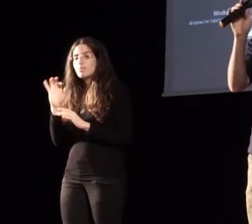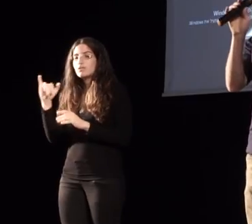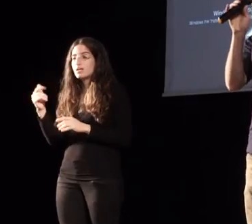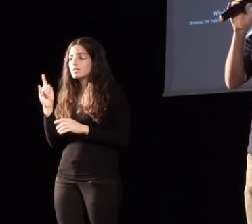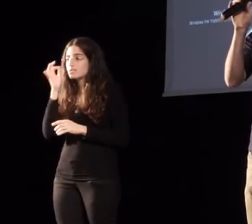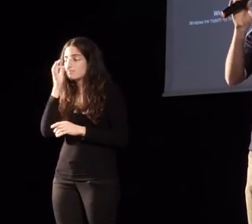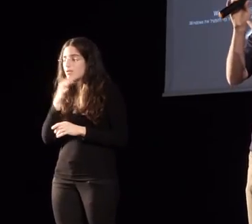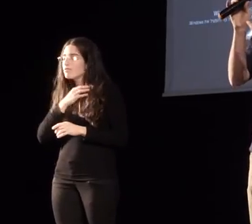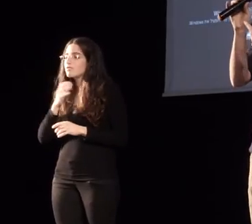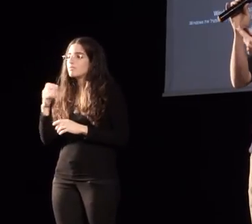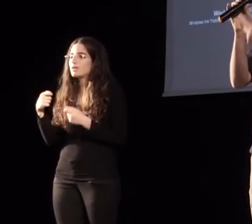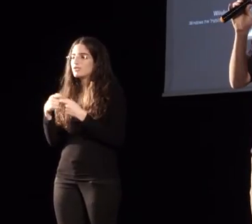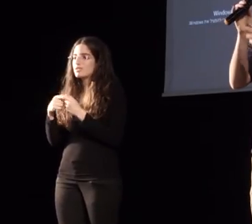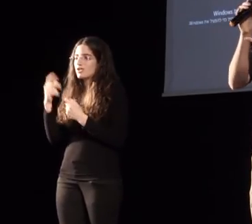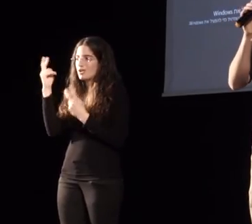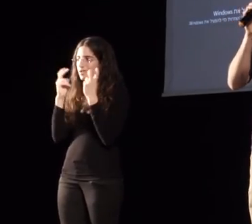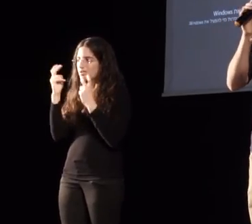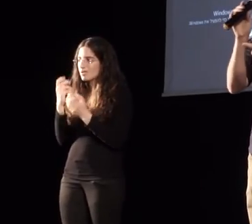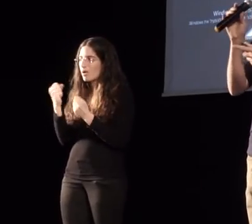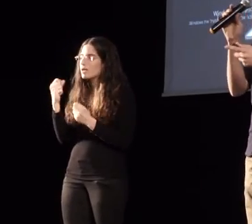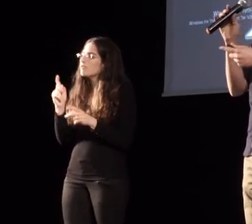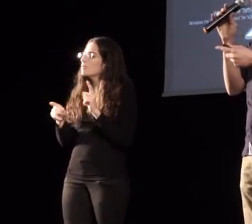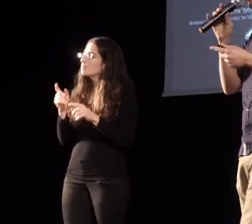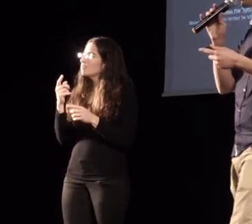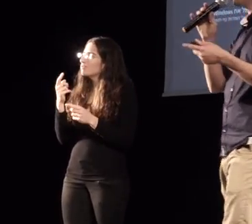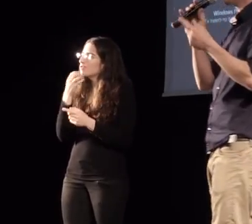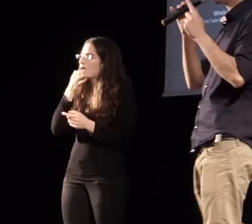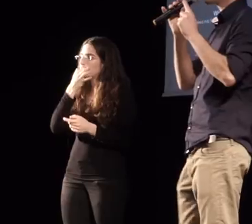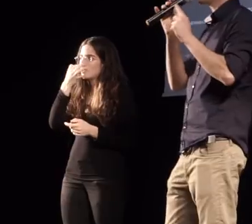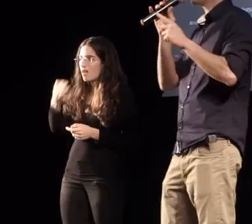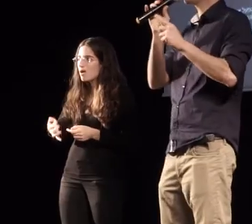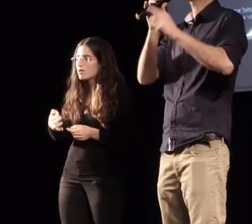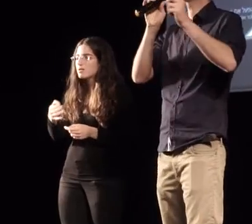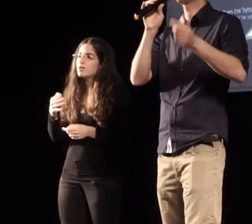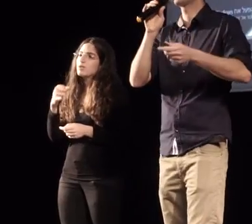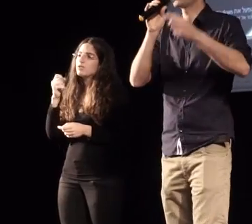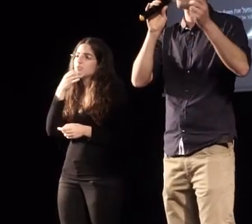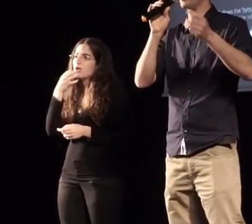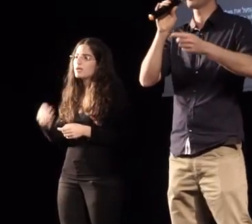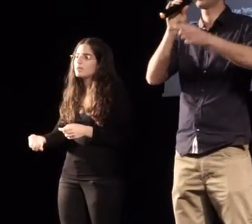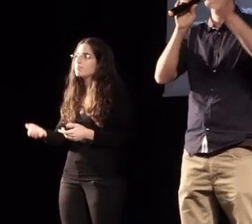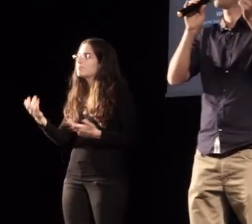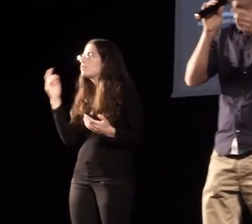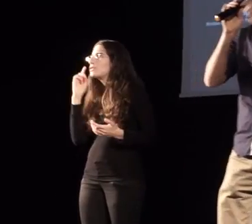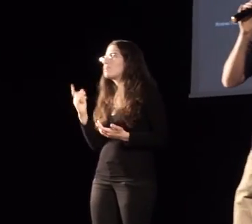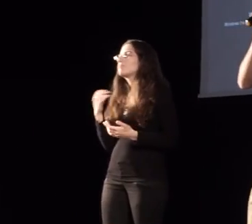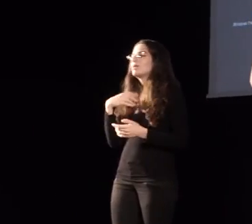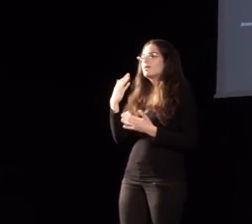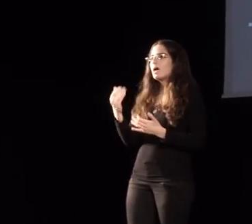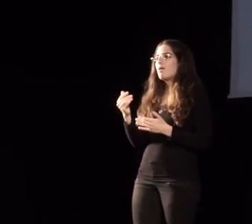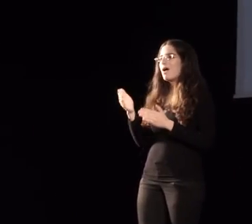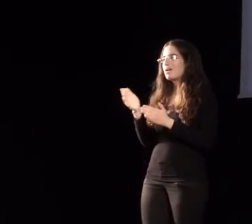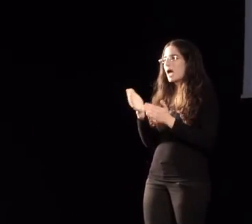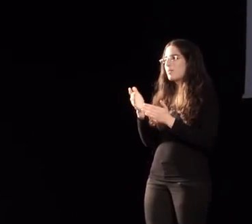צריך לשים לב לגבי ידע זה כוח, שלפעמים ישאלו אתכם שאלה, שהיא שאלה, אם שאלו אתכם, לא יודע מה, כמה גרם חלבון יש